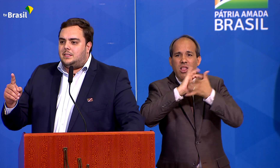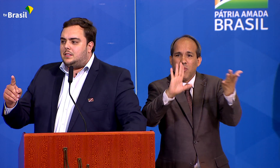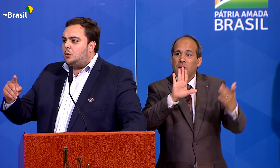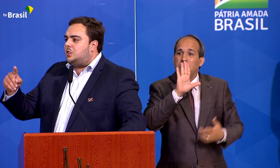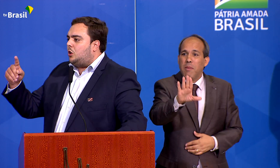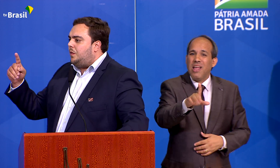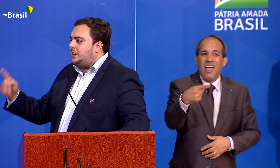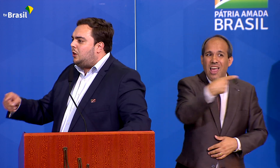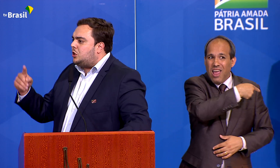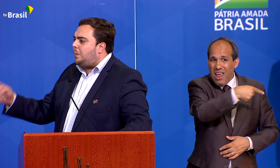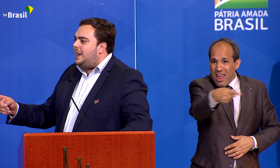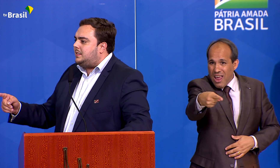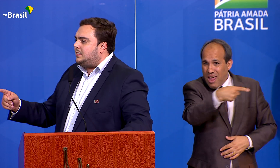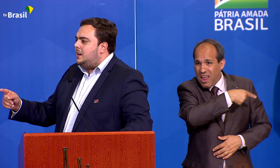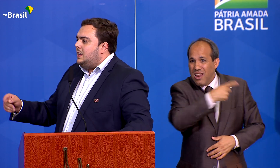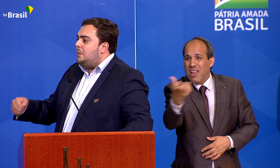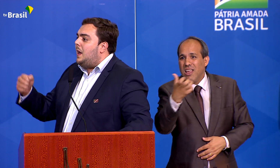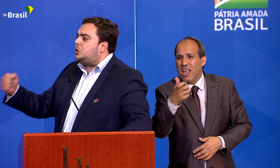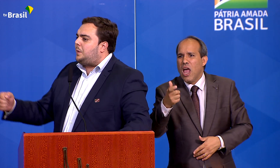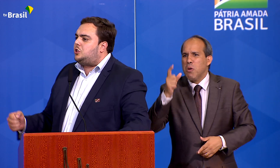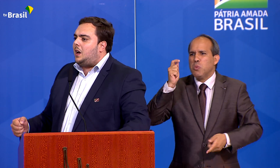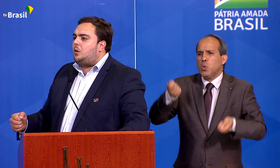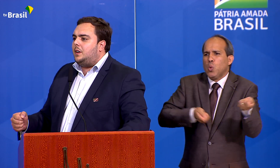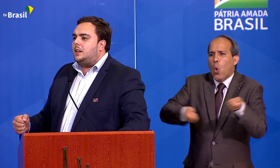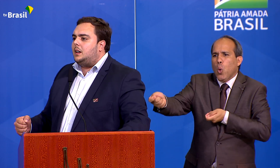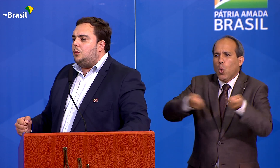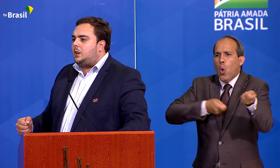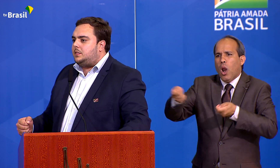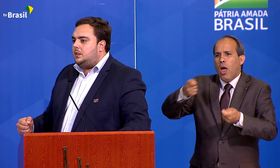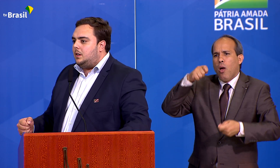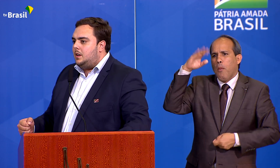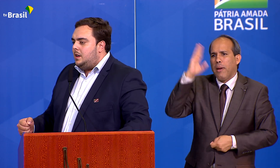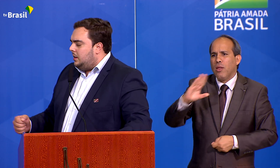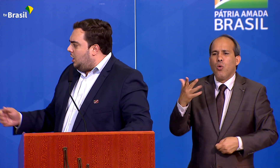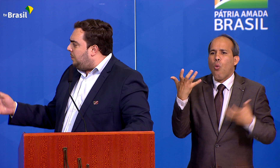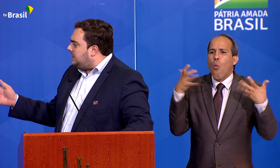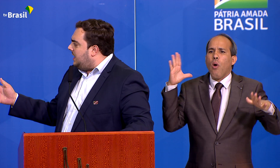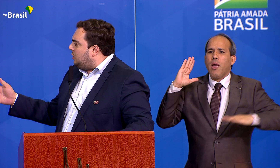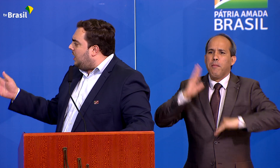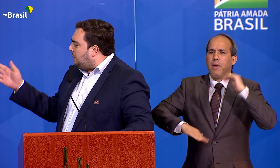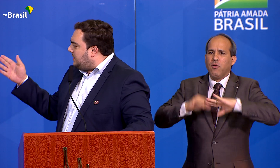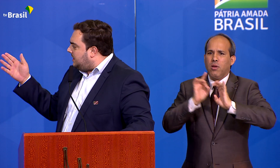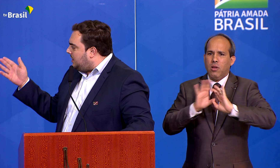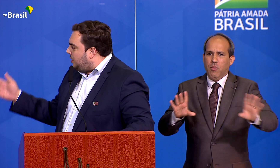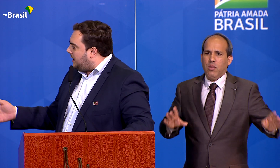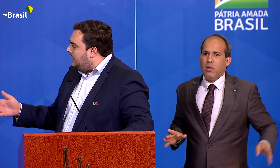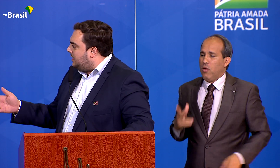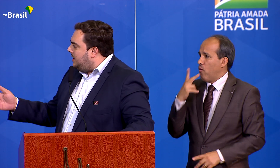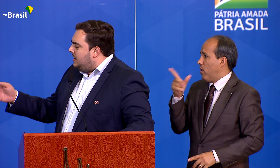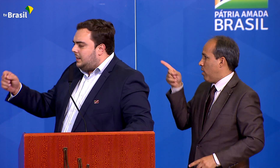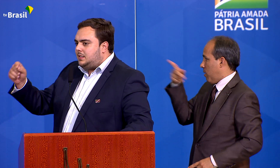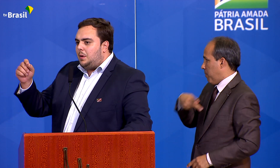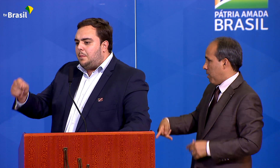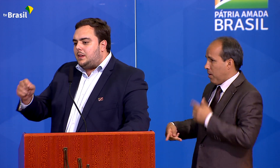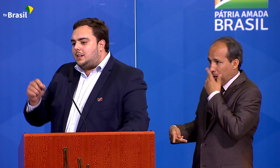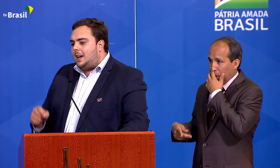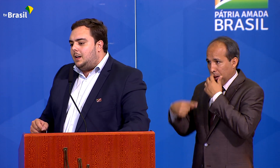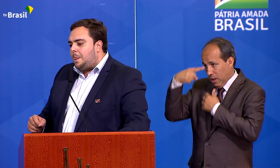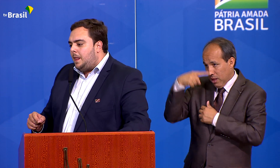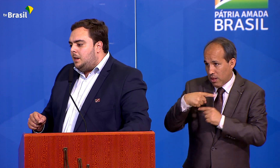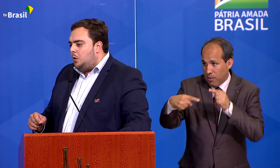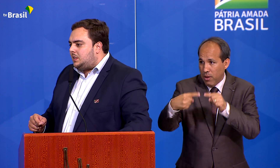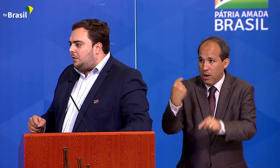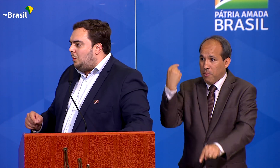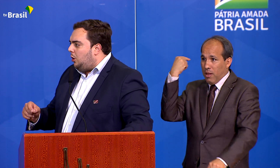mas esses são se já governaram as países e menos praticaram a verdadeira democracia tão Presidente eu quero apenas testemunha aqui que